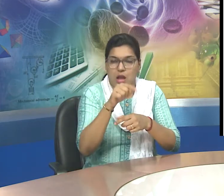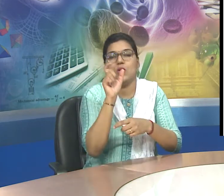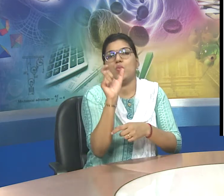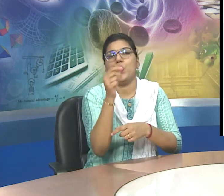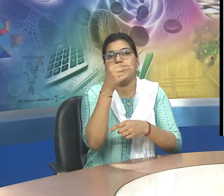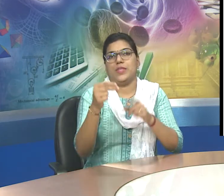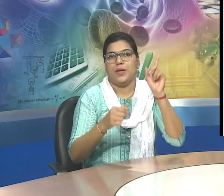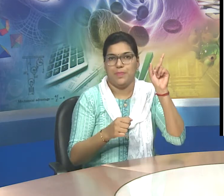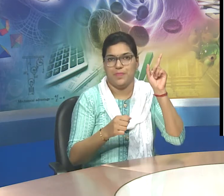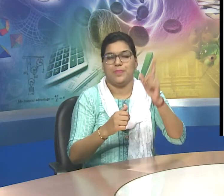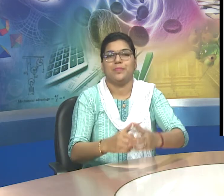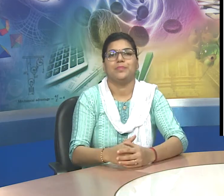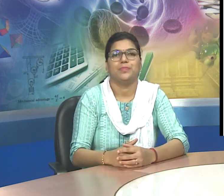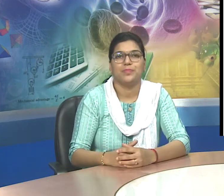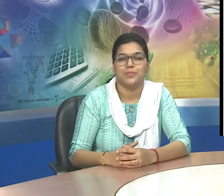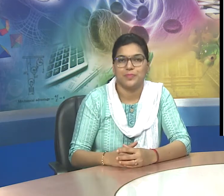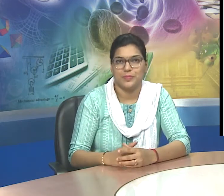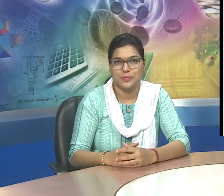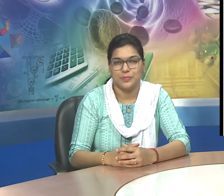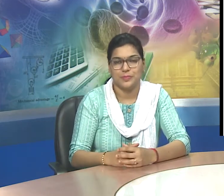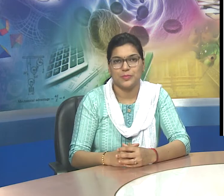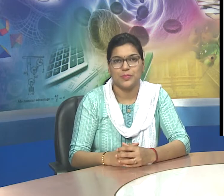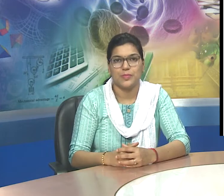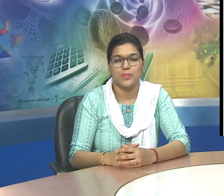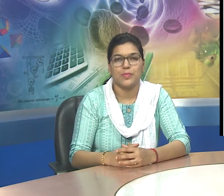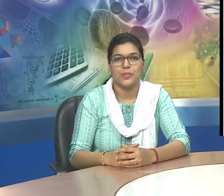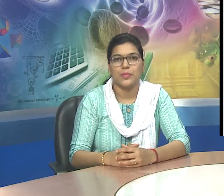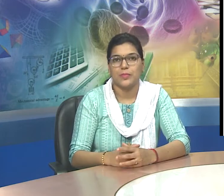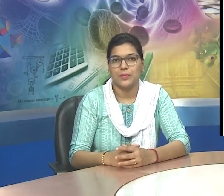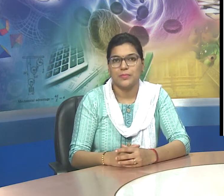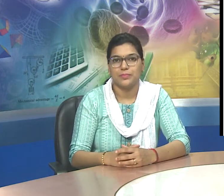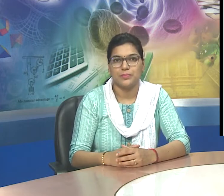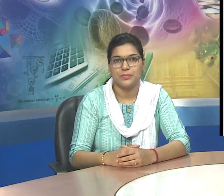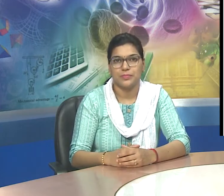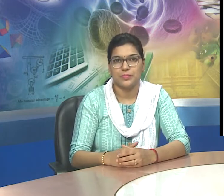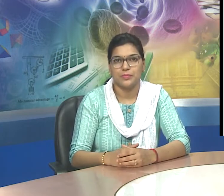हमारे मन के अंदर होती हैं। इन्हीं को मनोवैज्ञानिक, साइकोलॉजिकल कहा जाएगा।